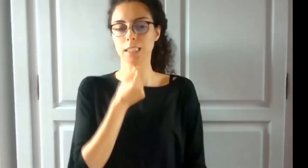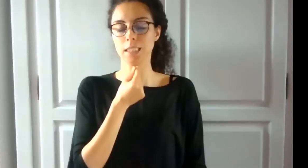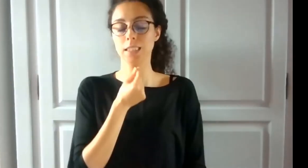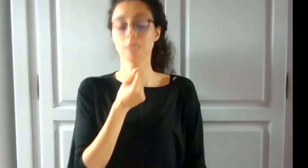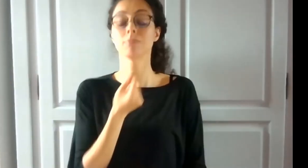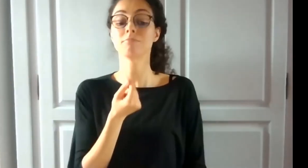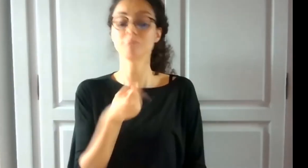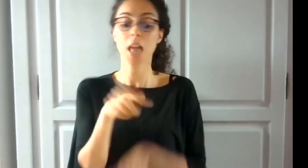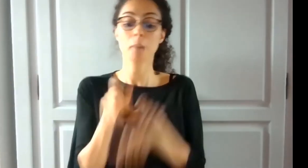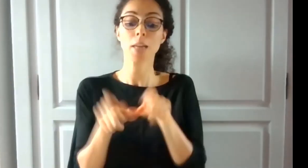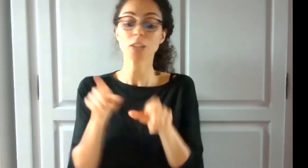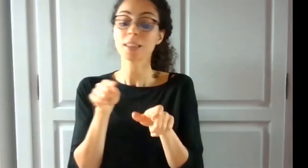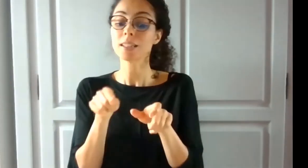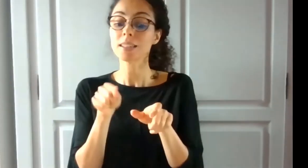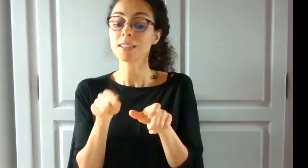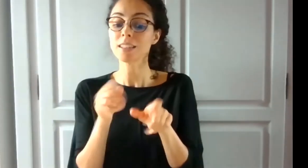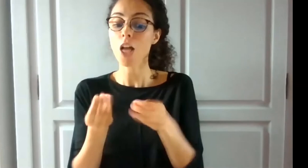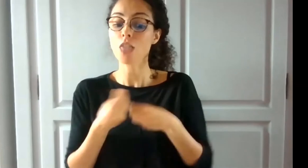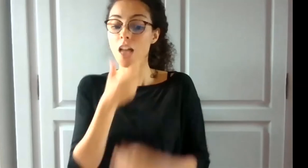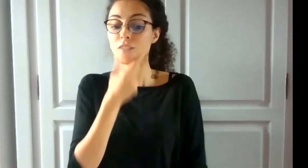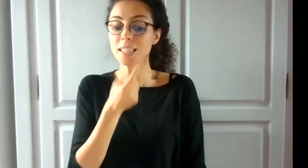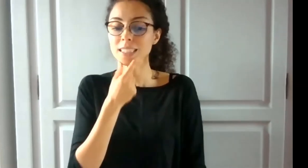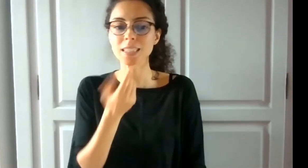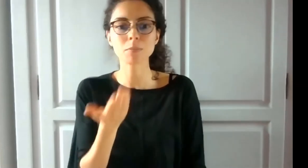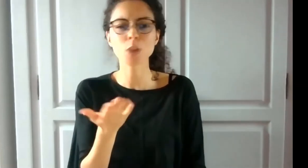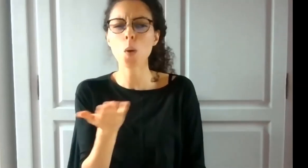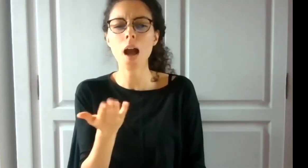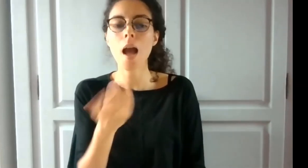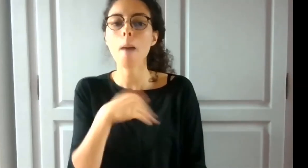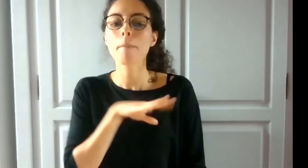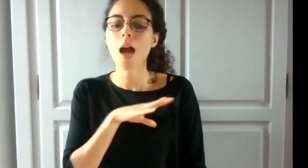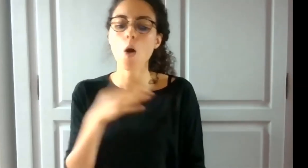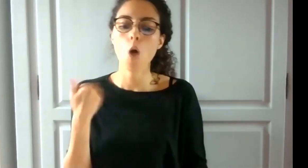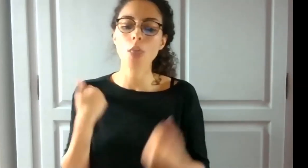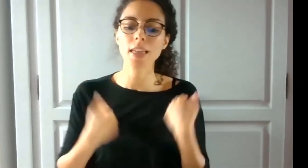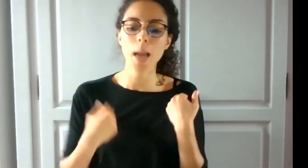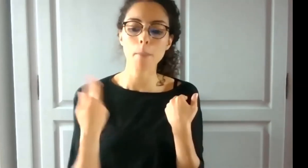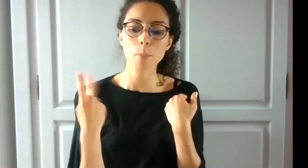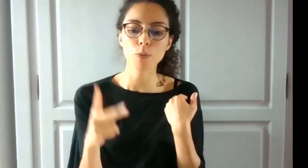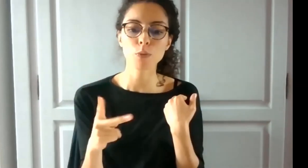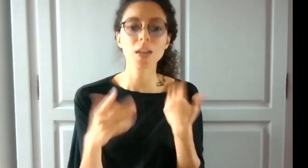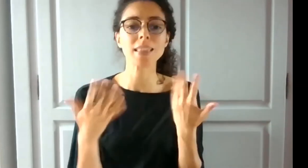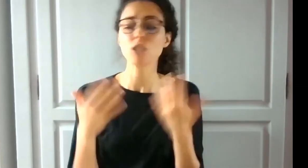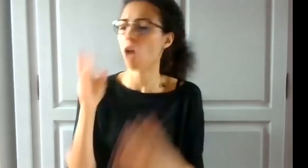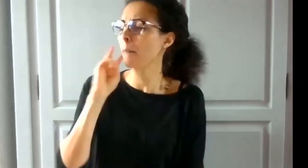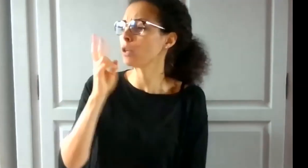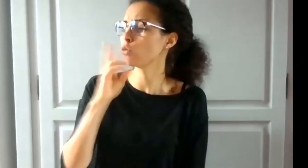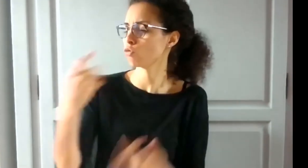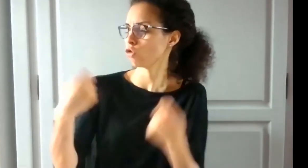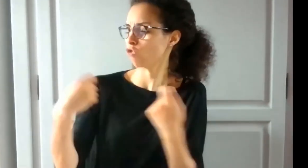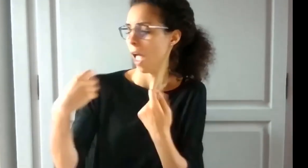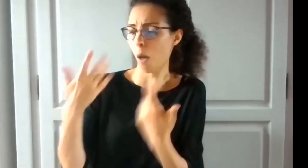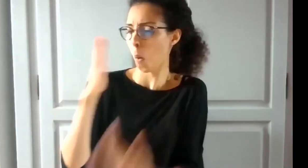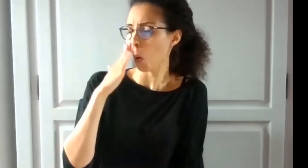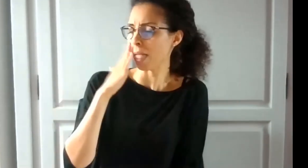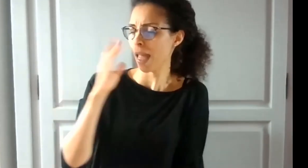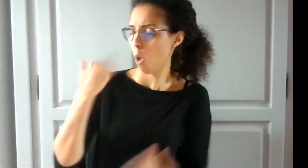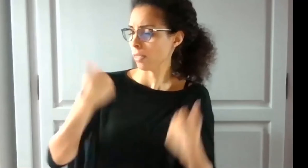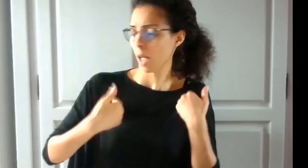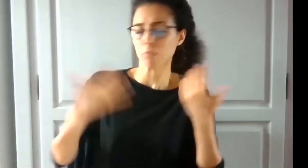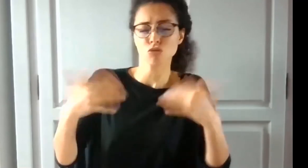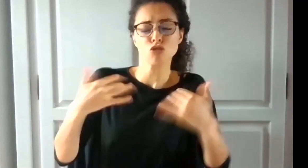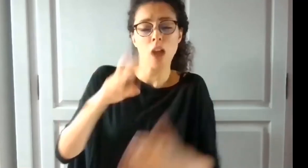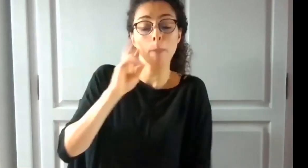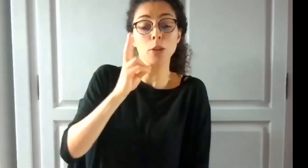qui, du fait de leur handicap et de la manière dont elles gèrent, elles, leur handicap, qui ont déjà l'habitude